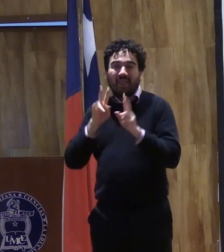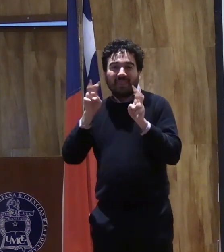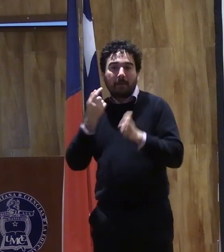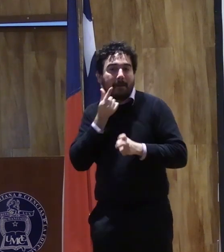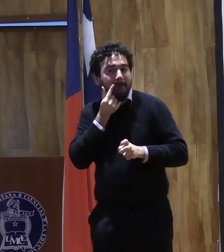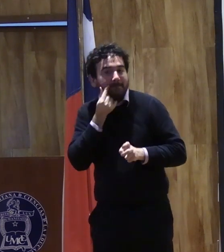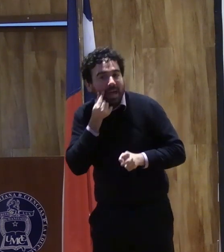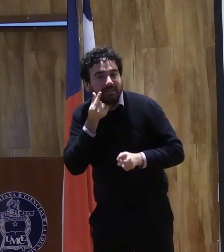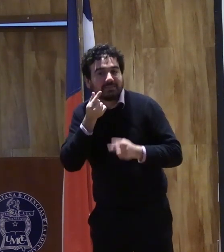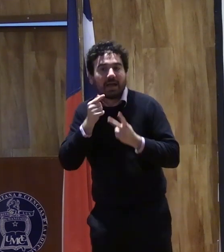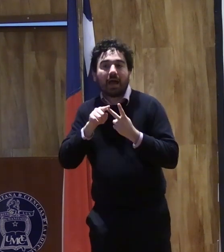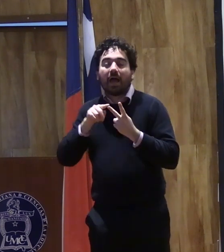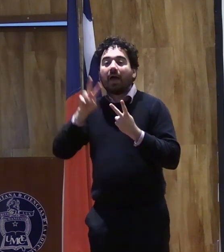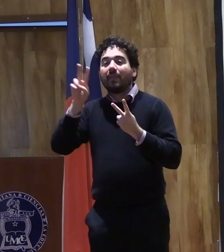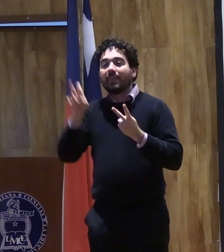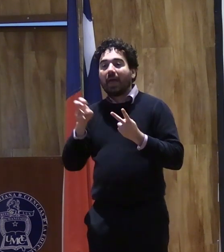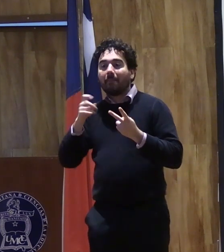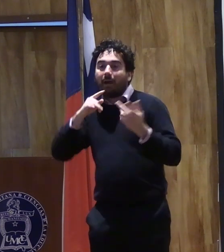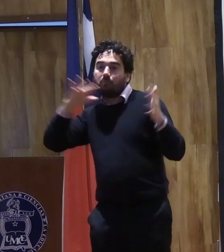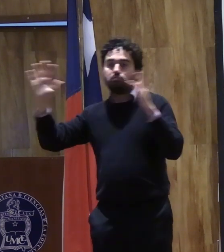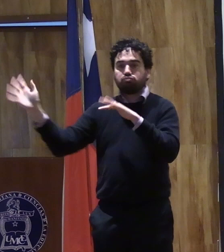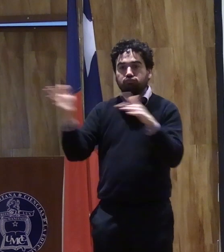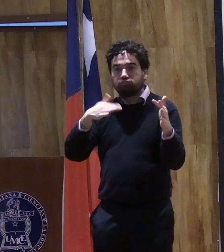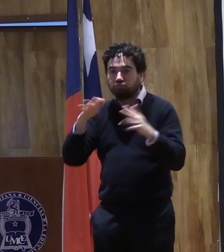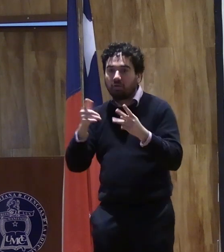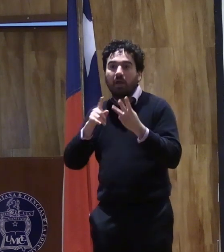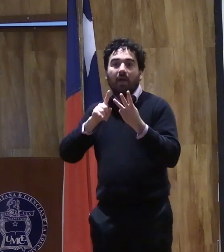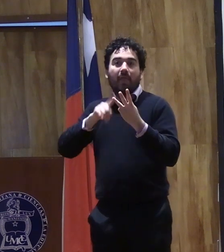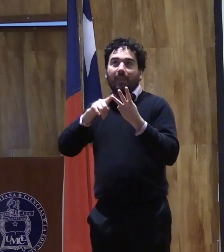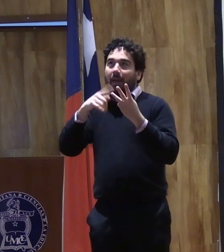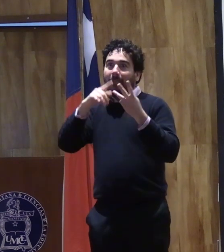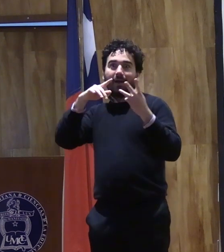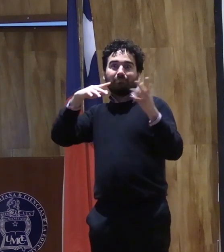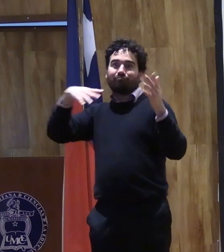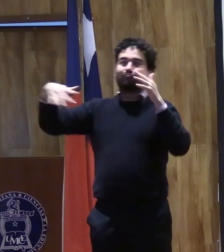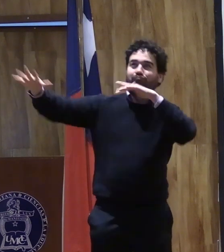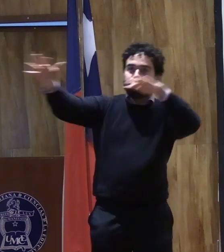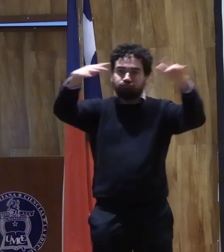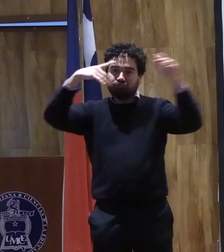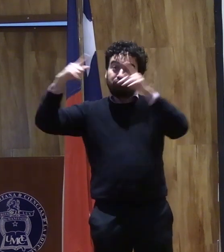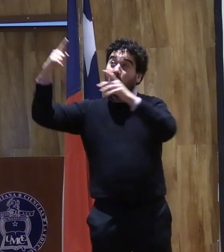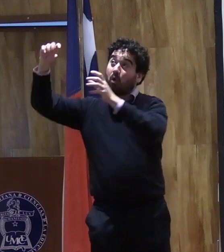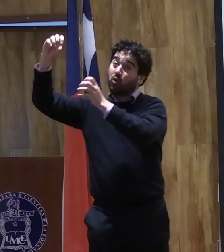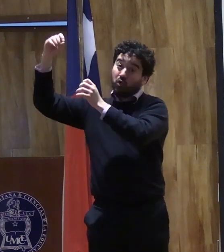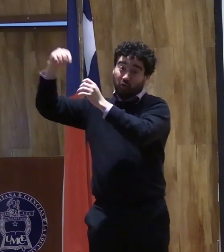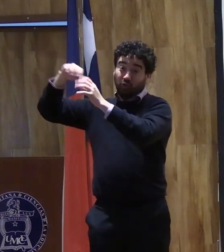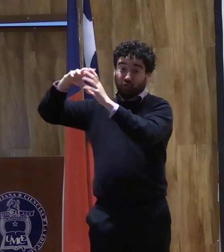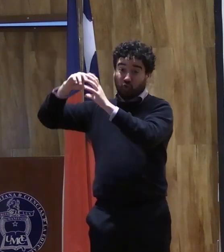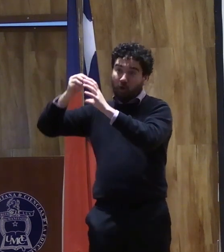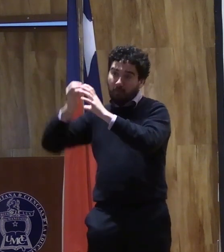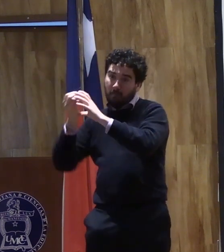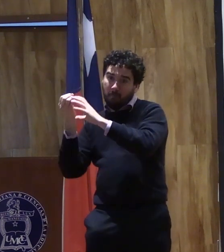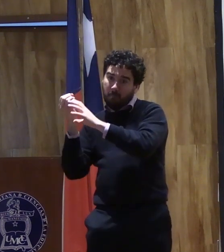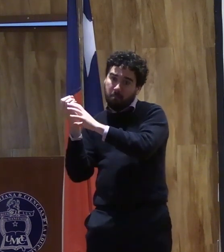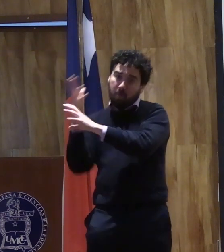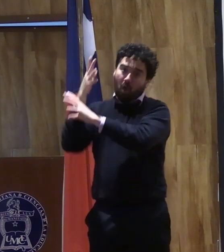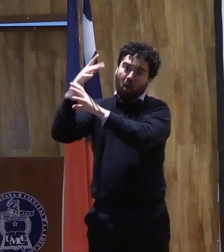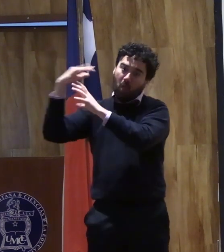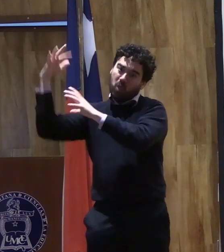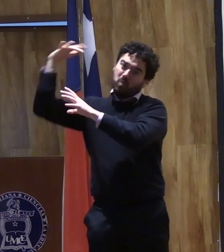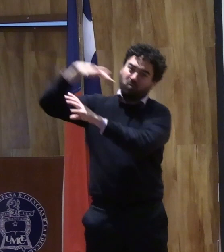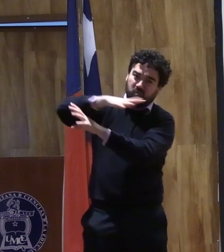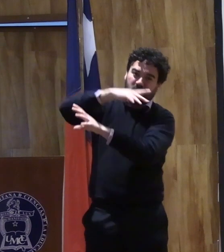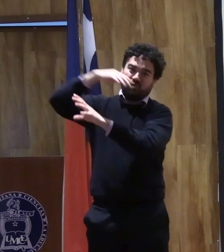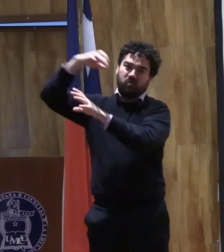tormentas solares, el viento solar, eso sí que lo recibimos, y eso tiene una variabilidad más o